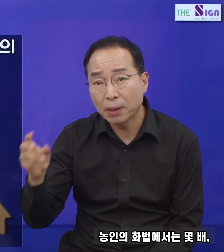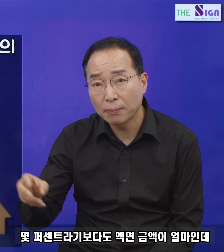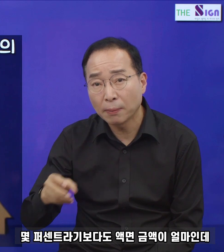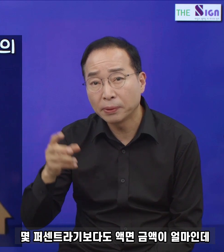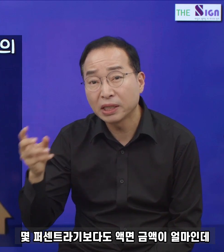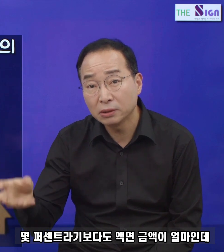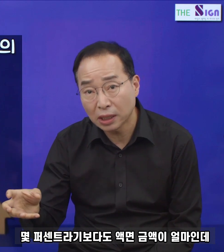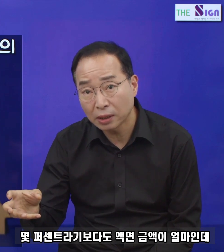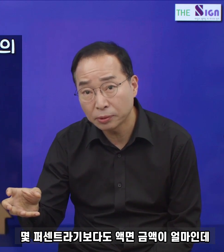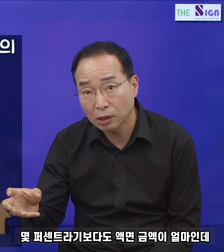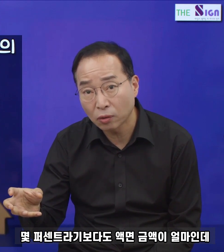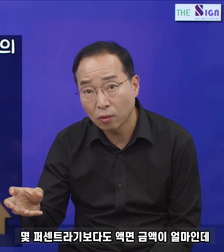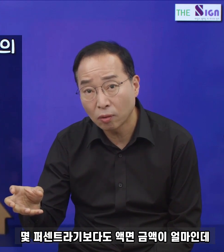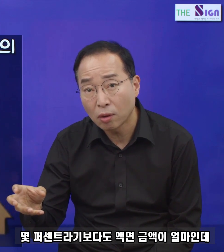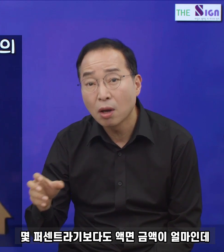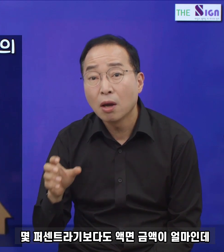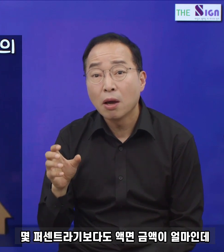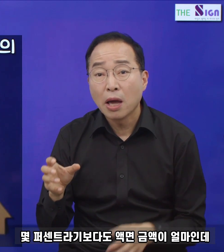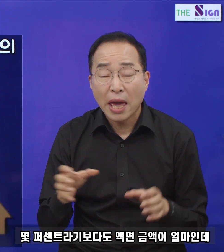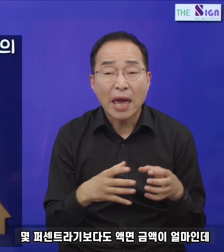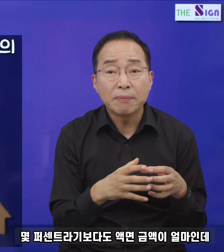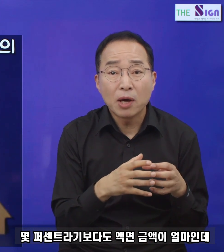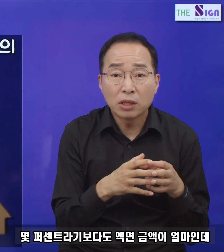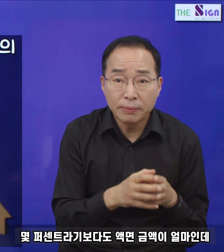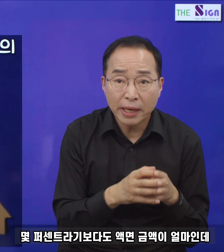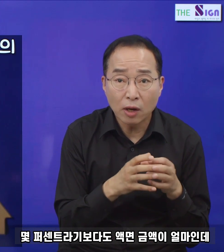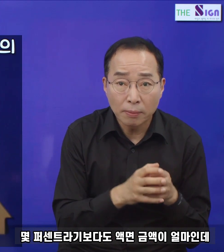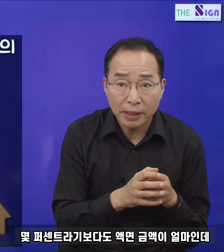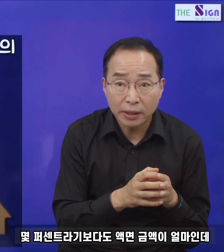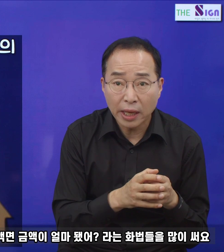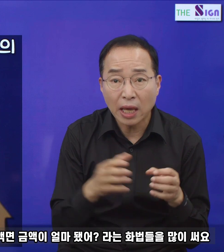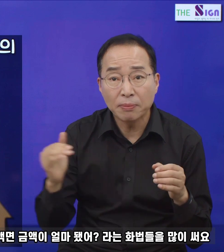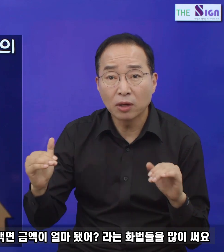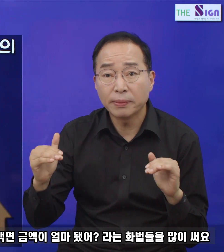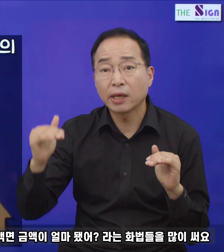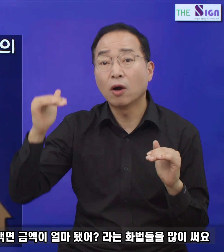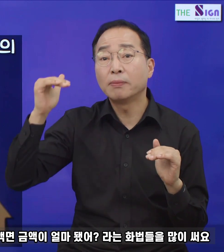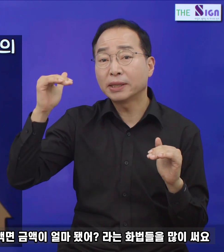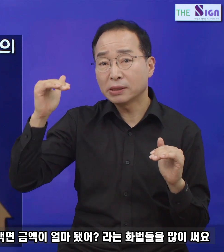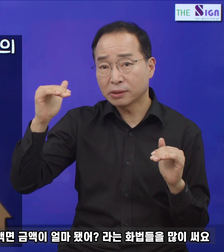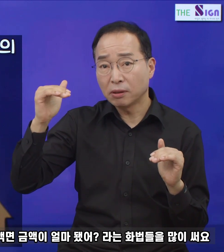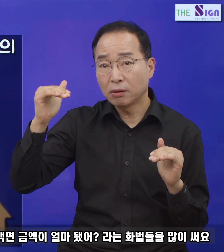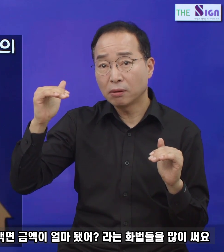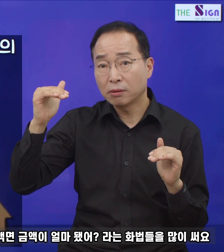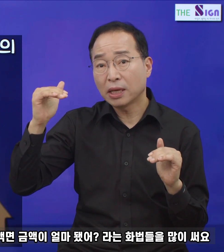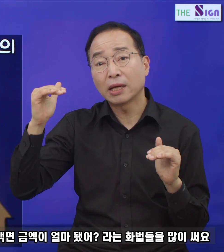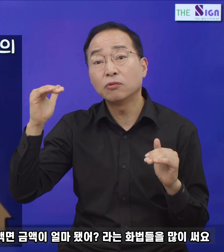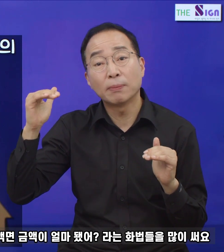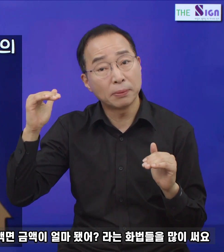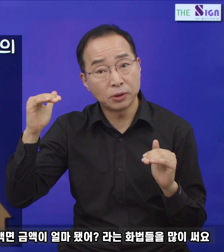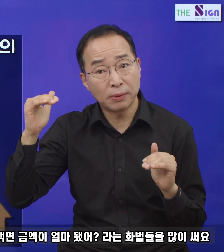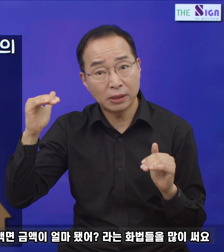몇 퍼센트라기보다도 액면 금액이 얼마인데 액면 금액이 얼마 됐어? 라는 화법들을 많이